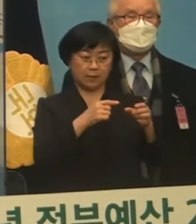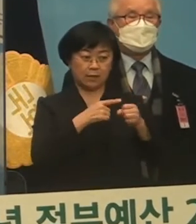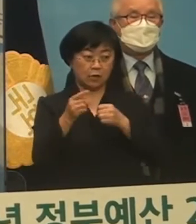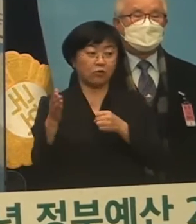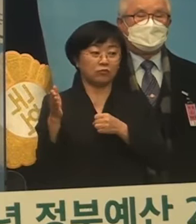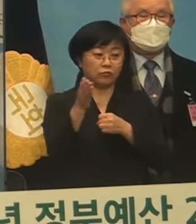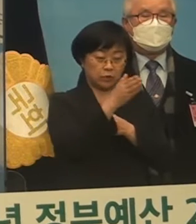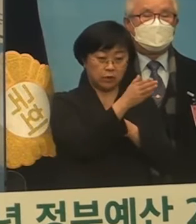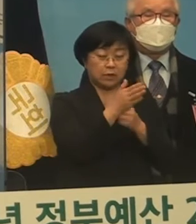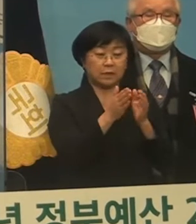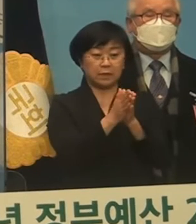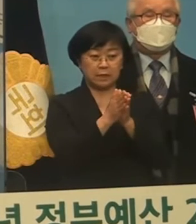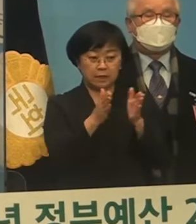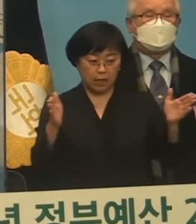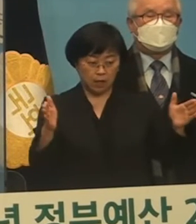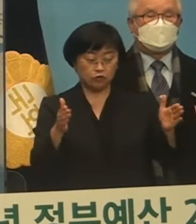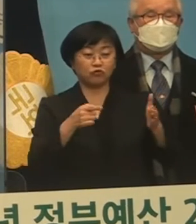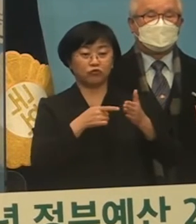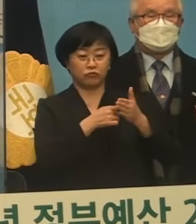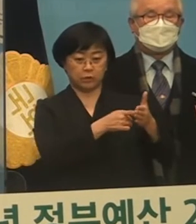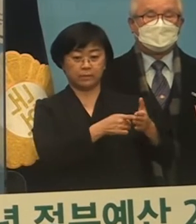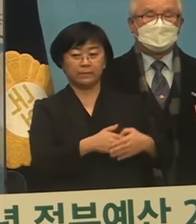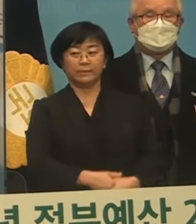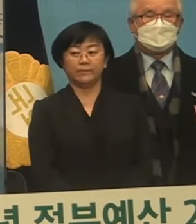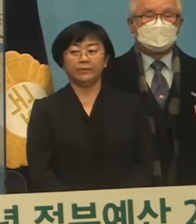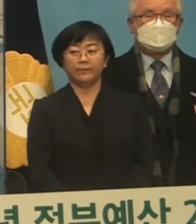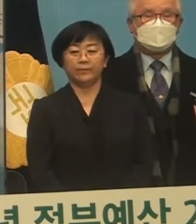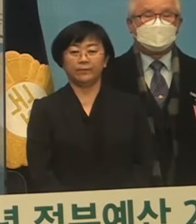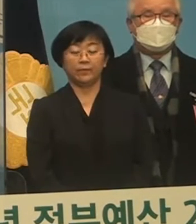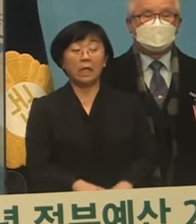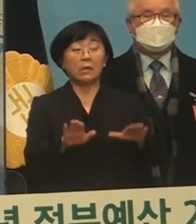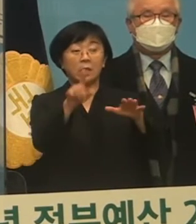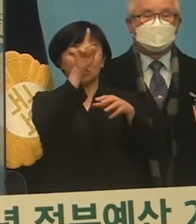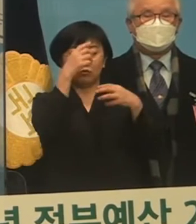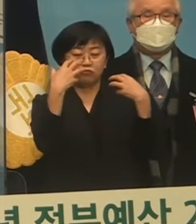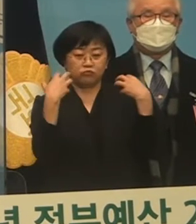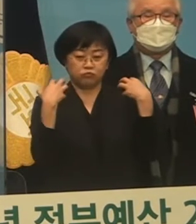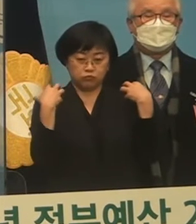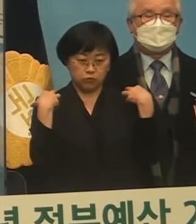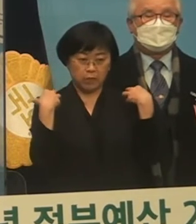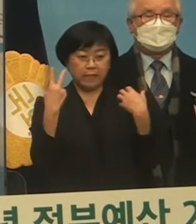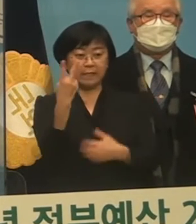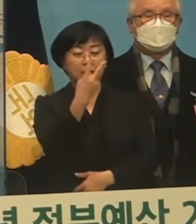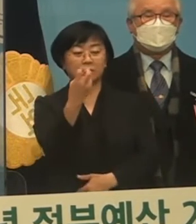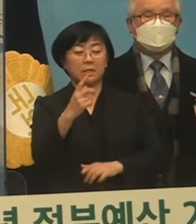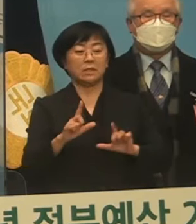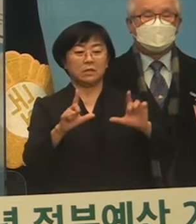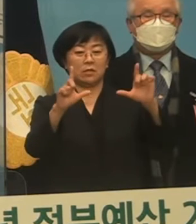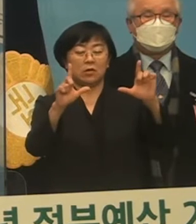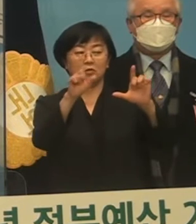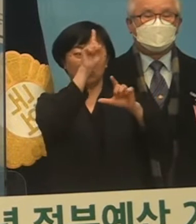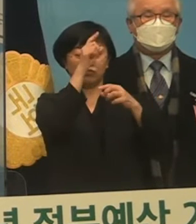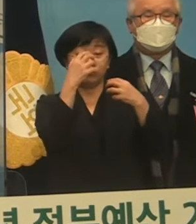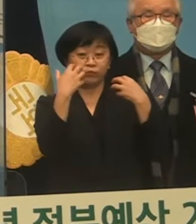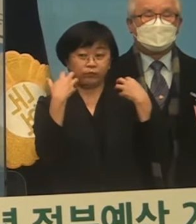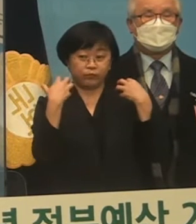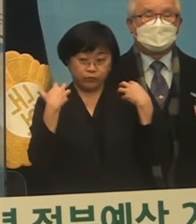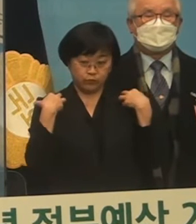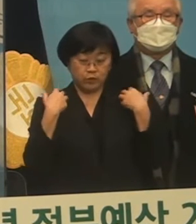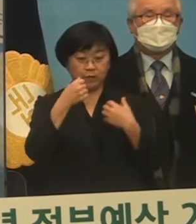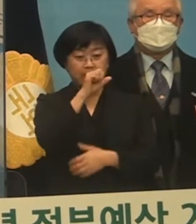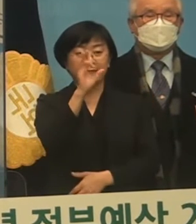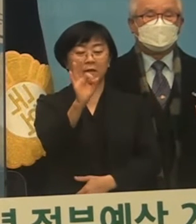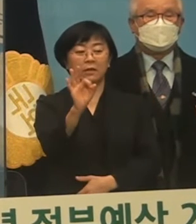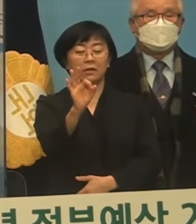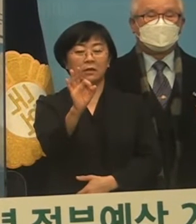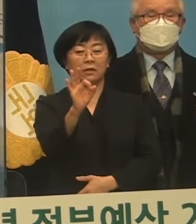내년부터 본격적으로 추진이 됩니다. 이번 정부 2022년 정부